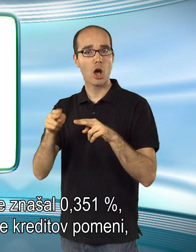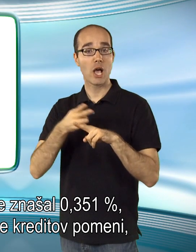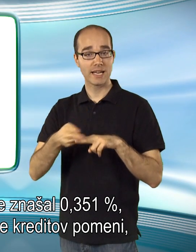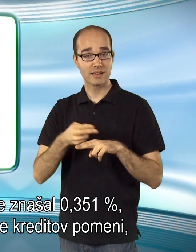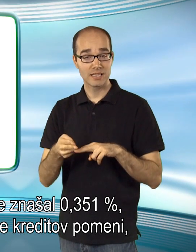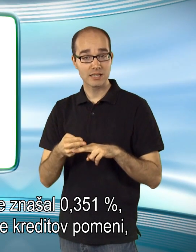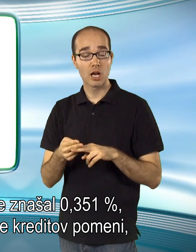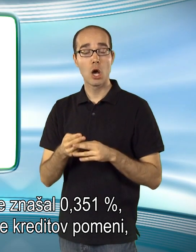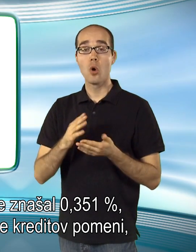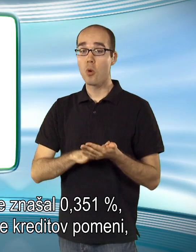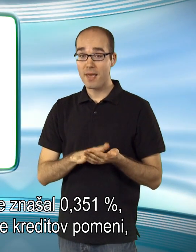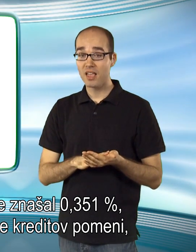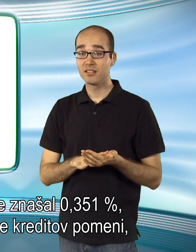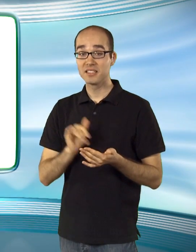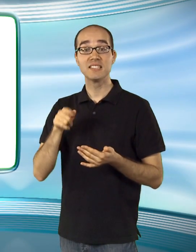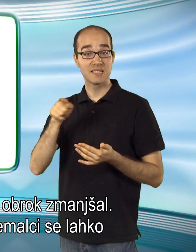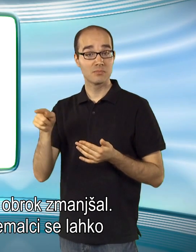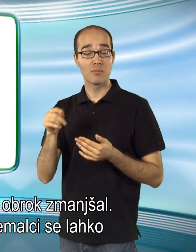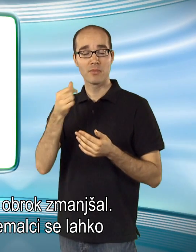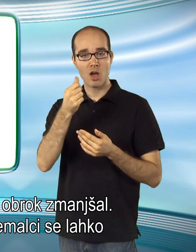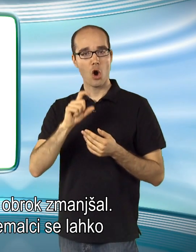pomeni, da se jim je kreditni obrok zmanjšal.